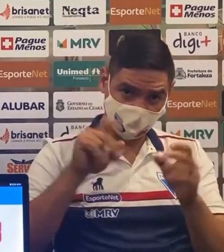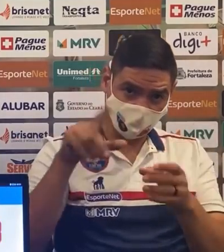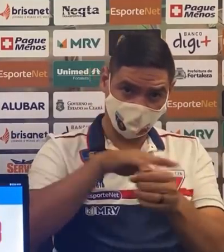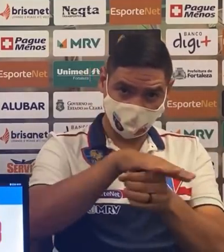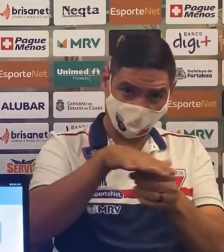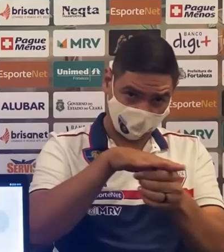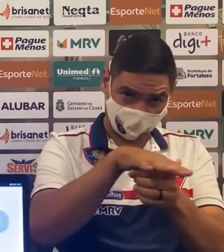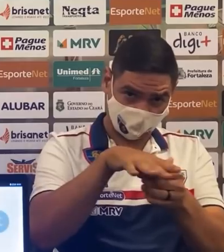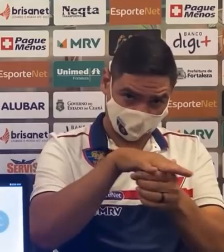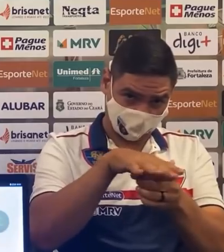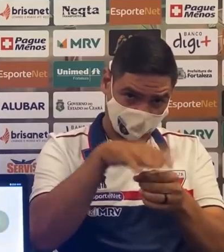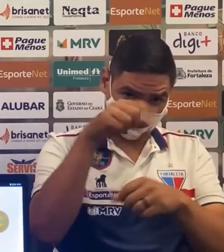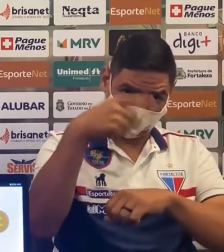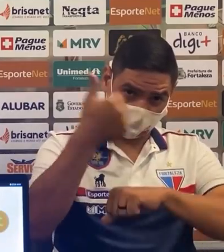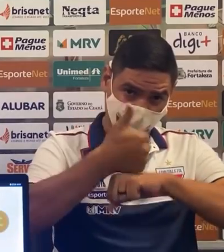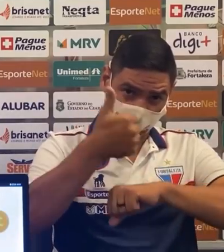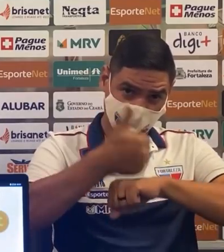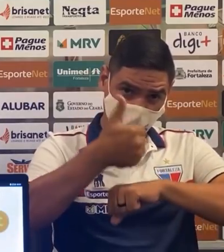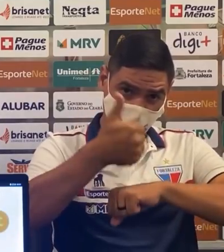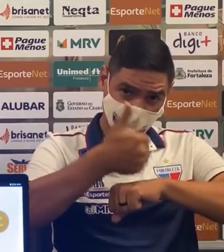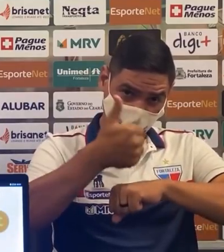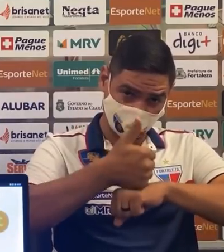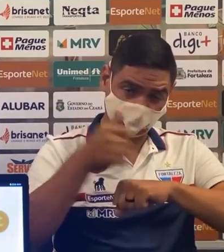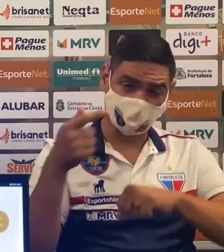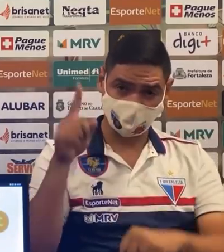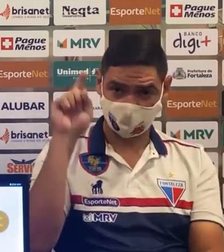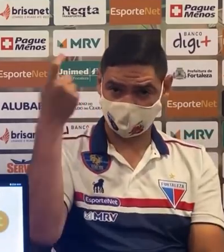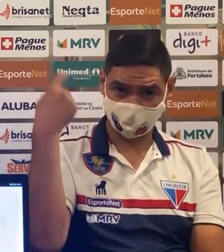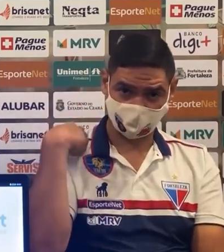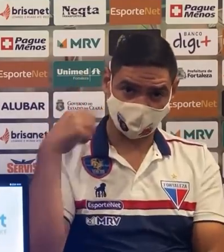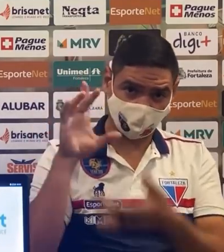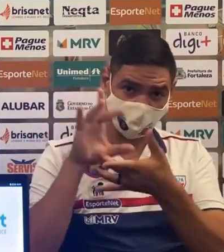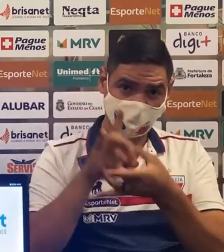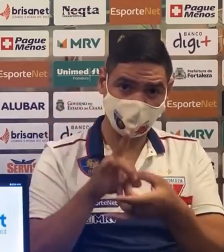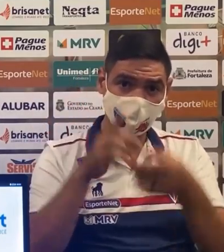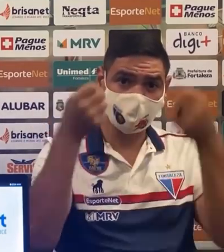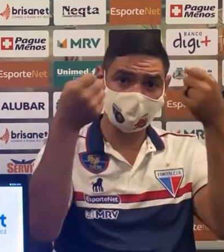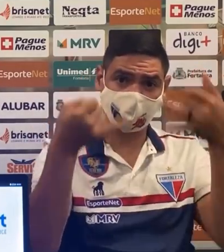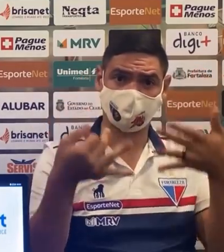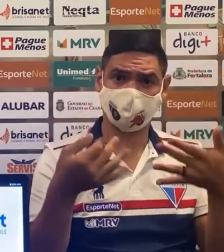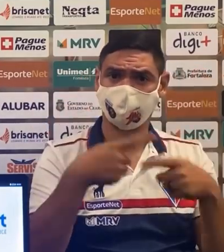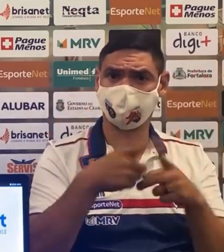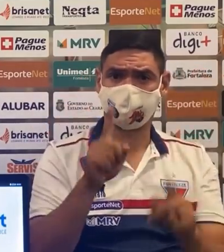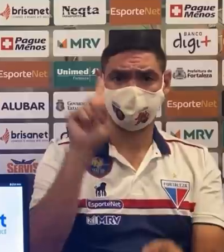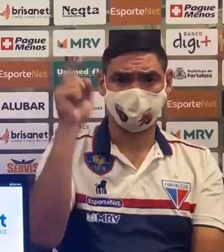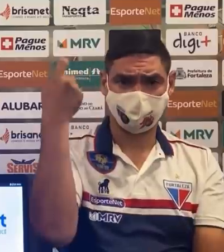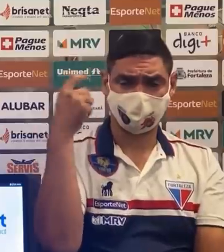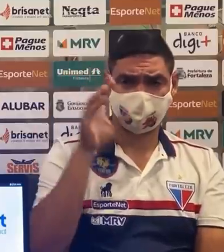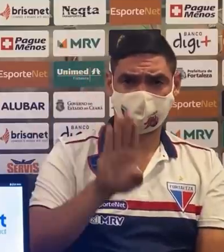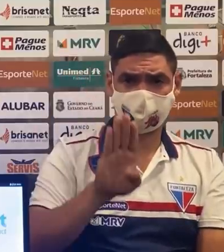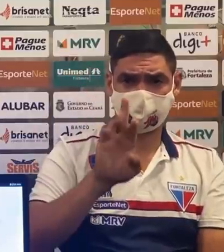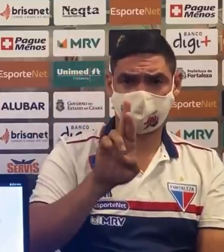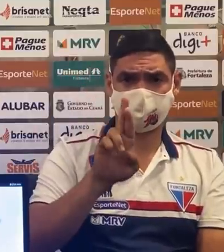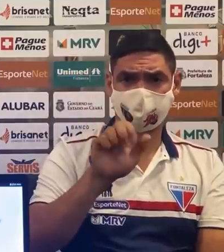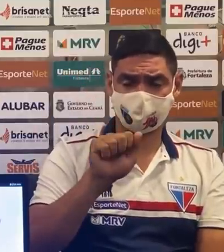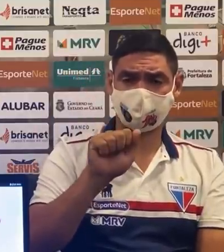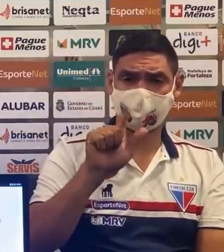no primeiro tempo nós criamos muito pouco, eu até já falei isso. Mas no jogo do Bragantino, não. No jogo do Bragantino nós